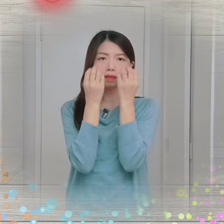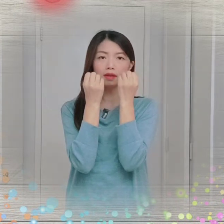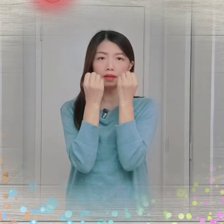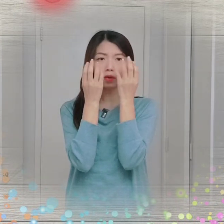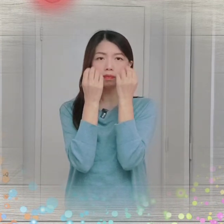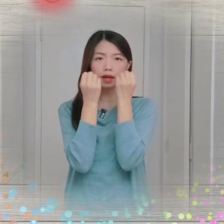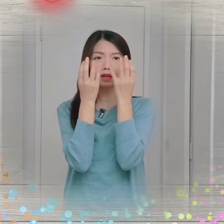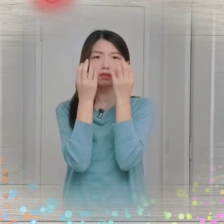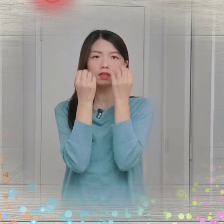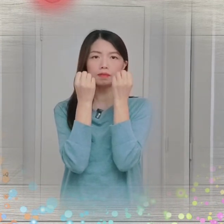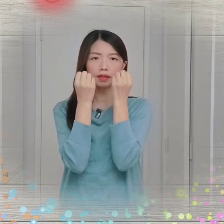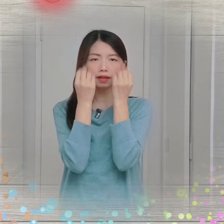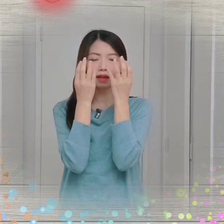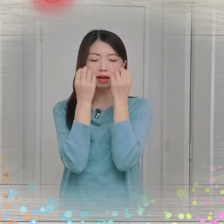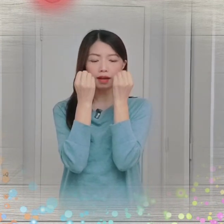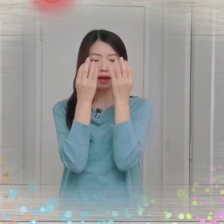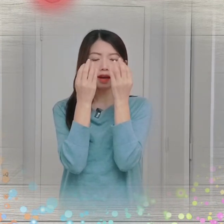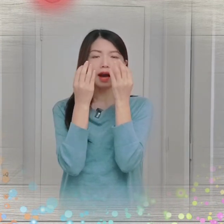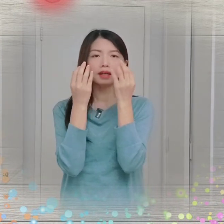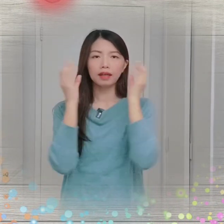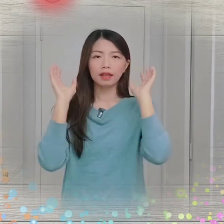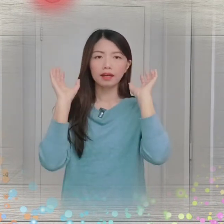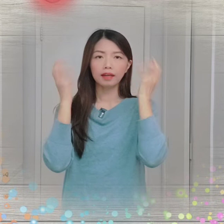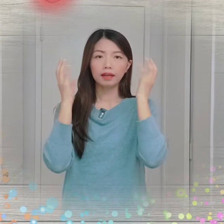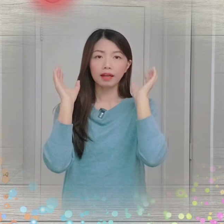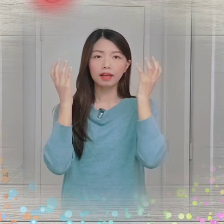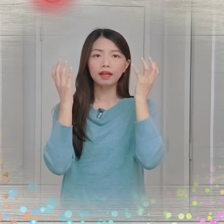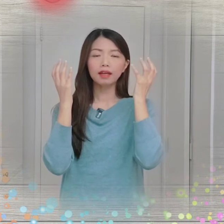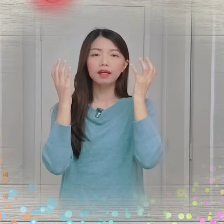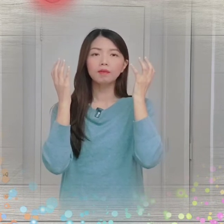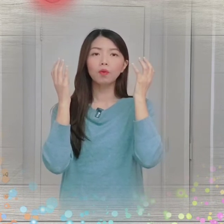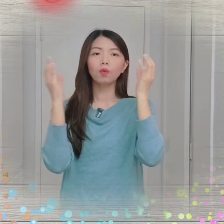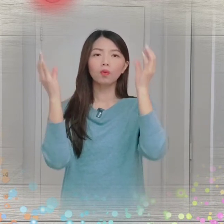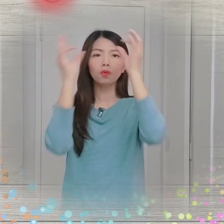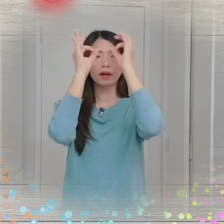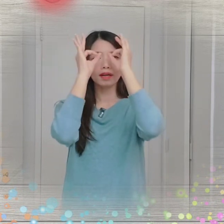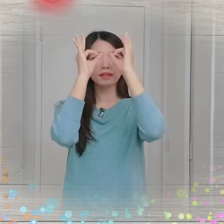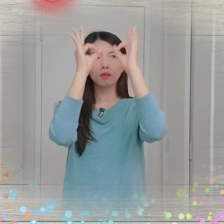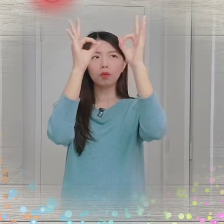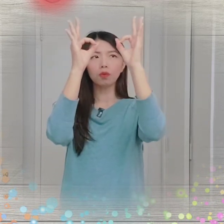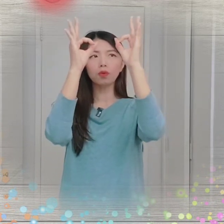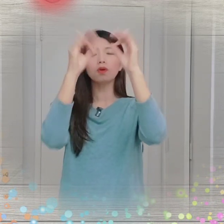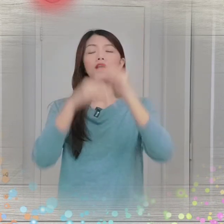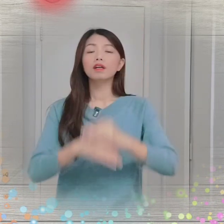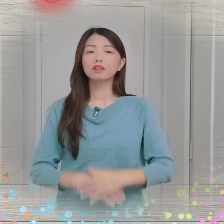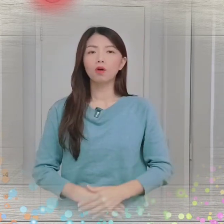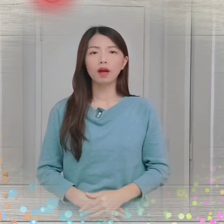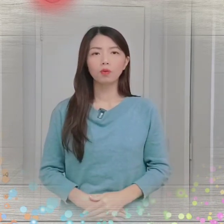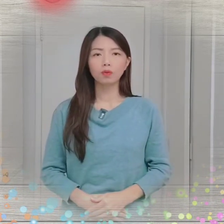열어주시면 새롭다 이런 뜻입니다. 새 아기 아기 보고 아까 했죠. 보고